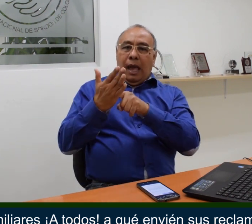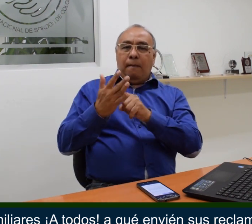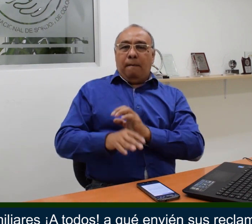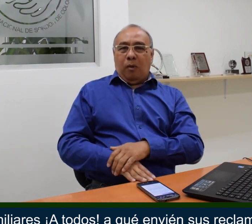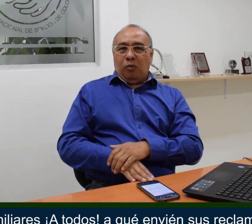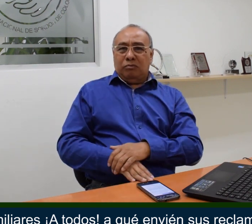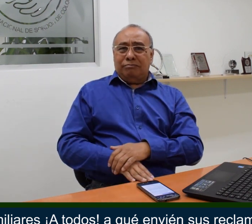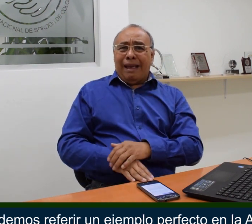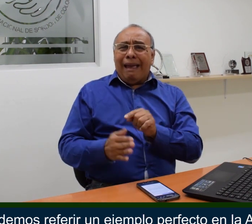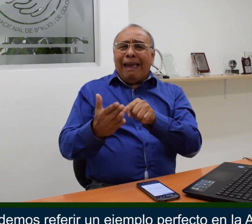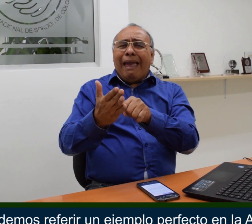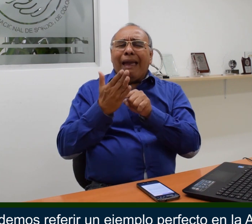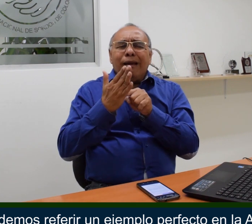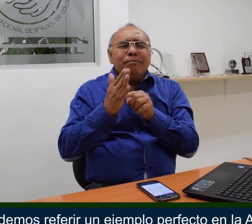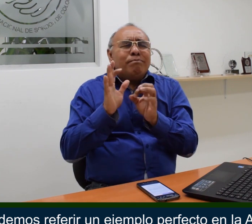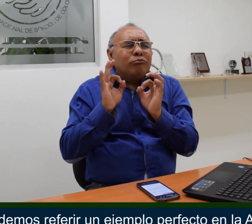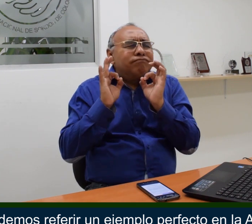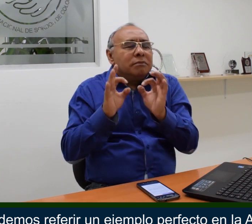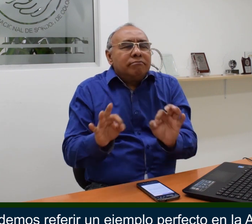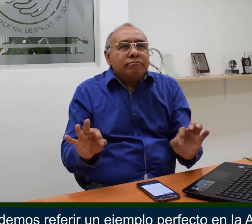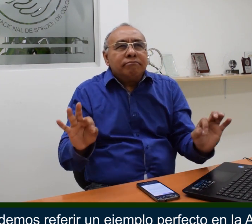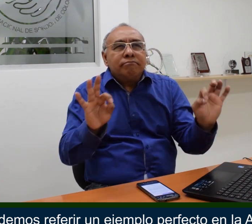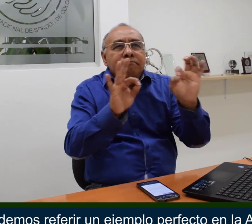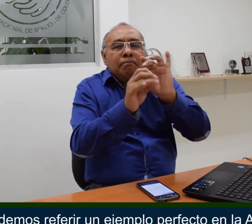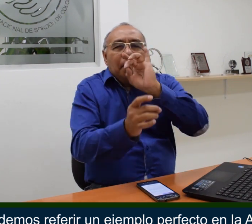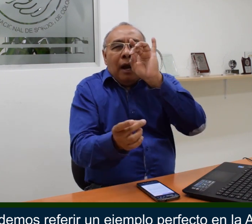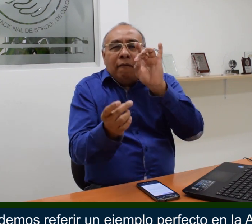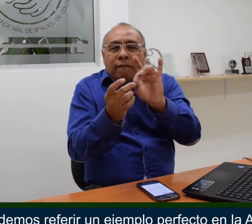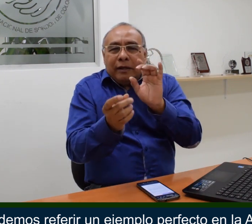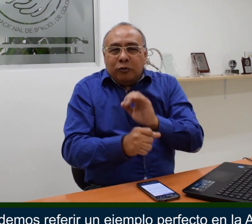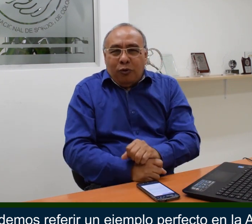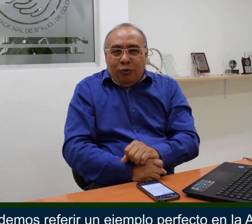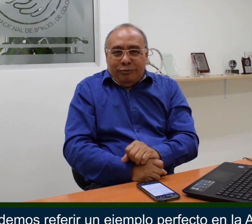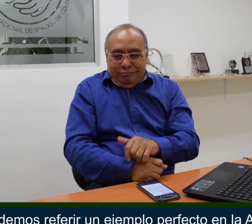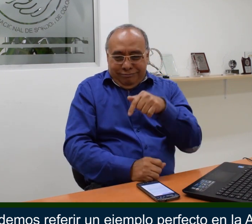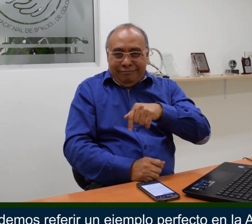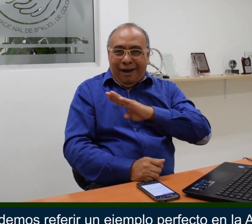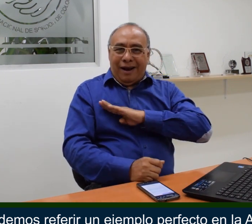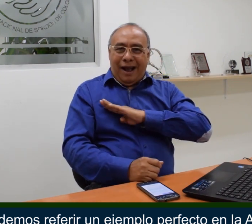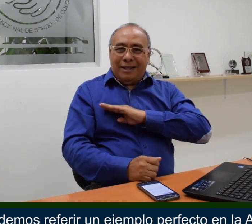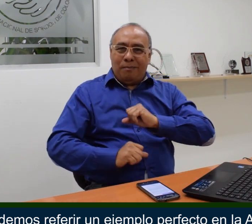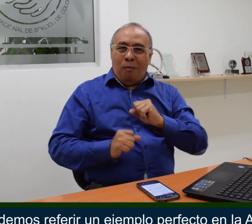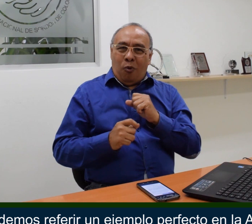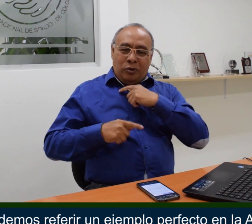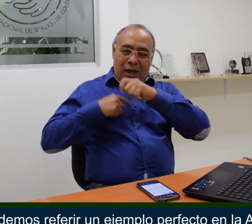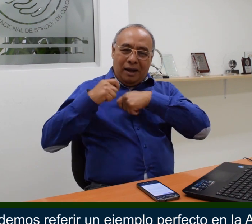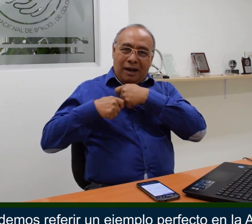ejemplo. Y podemos referir un ejemplo perfecto en la alcaldía de Bogotá con la alcaldesa Claudia López.